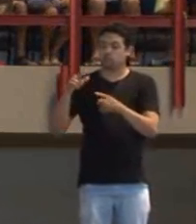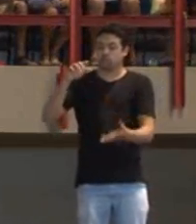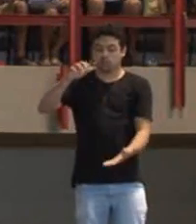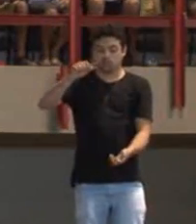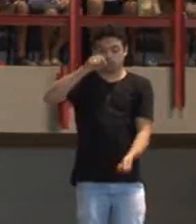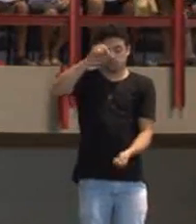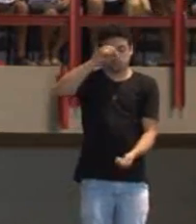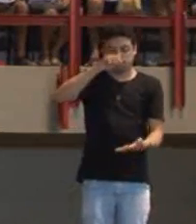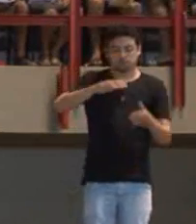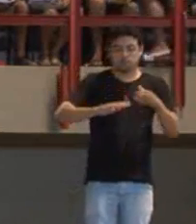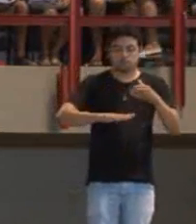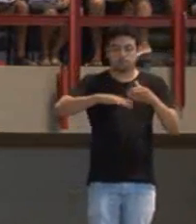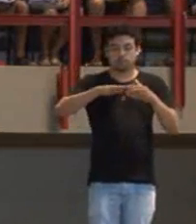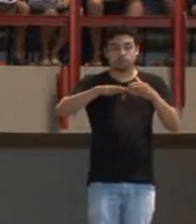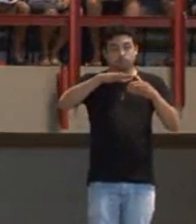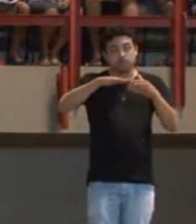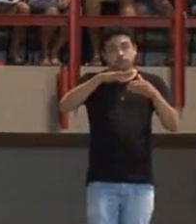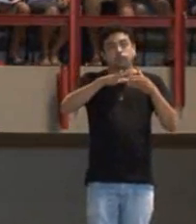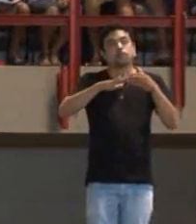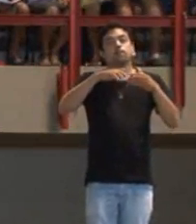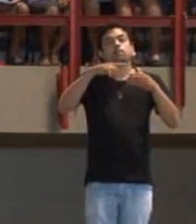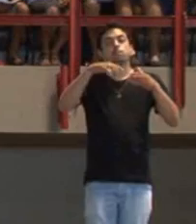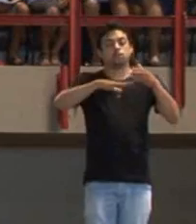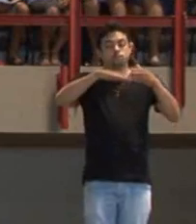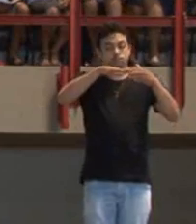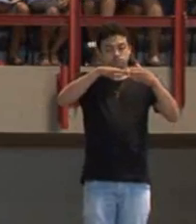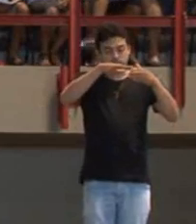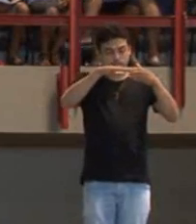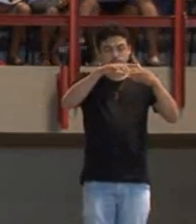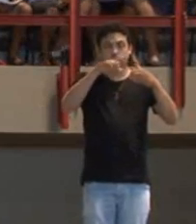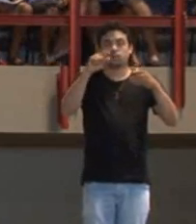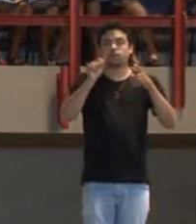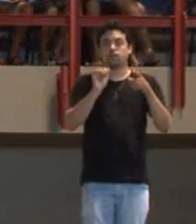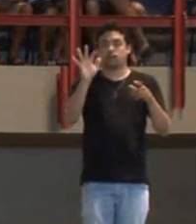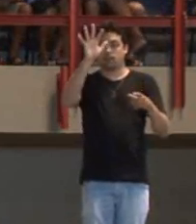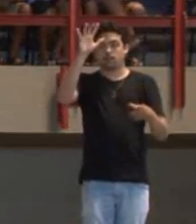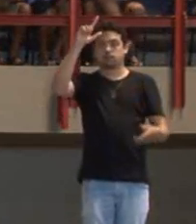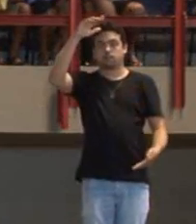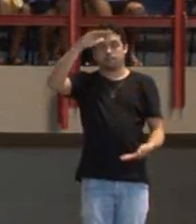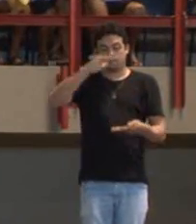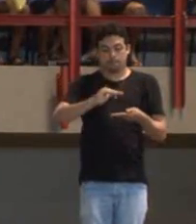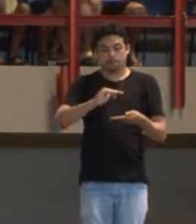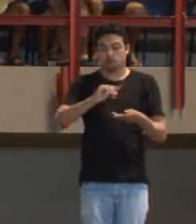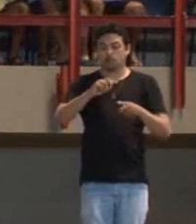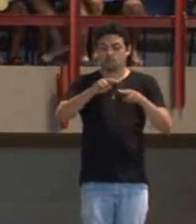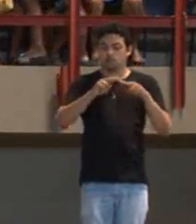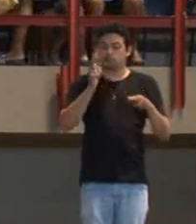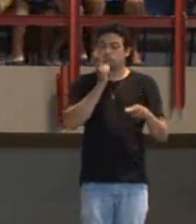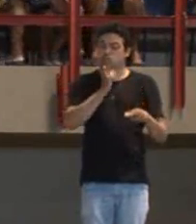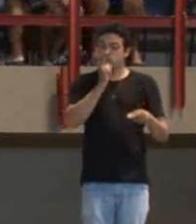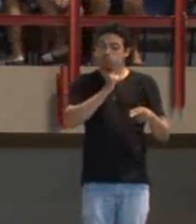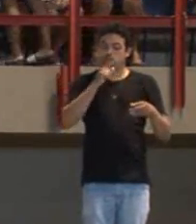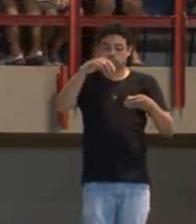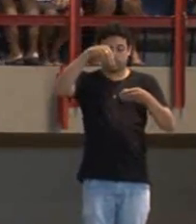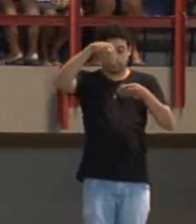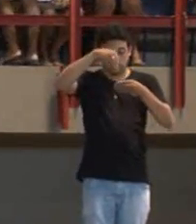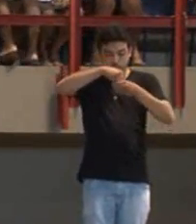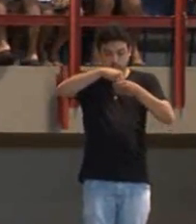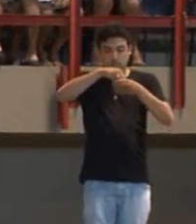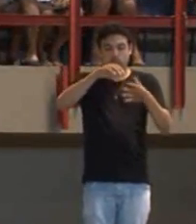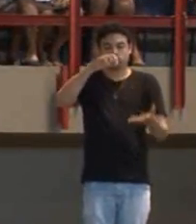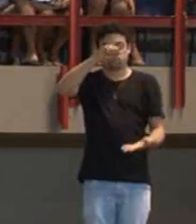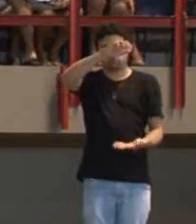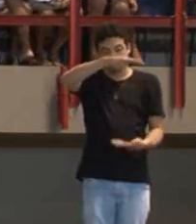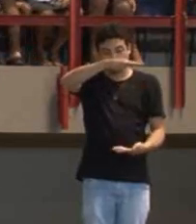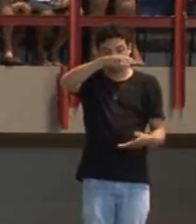na forma líquida? Porque os líquidos ocupam volumes menores do que os gases. Aí você consegue colocar uma maior